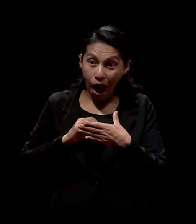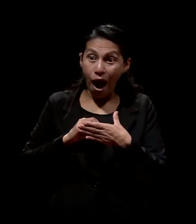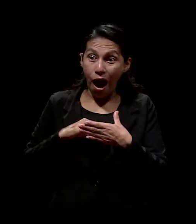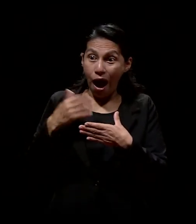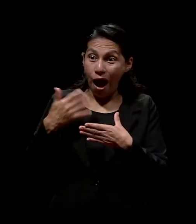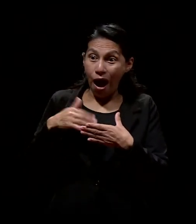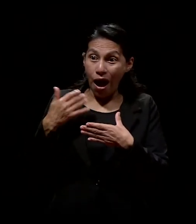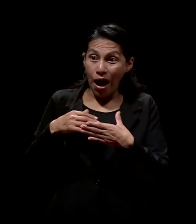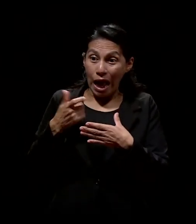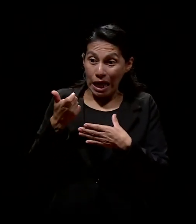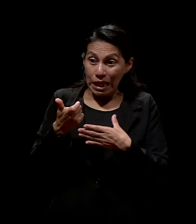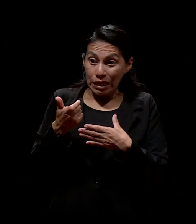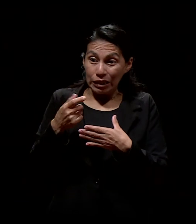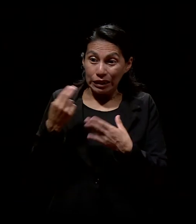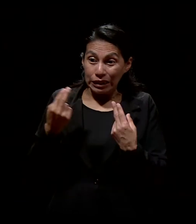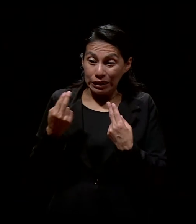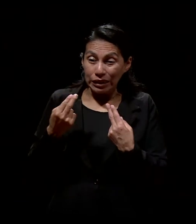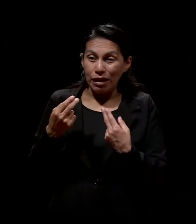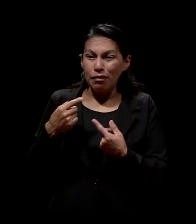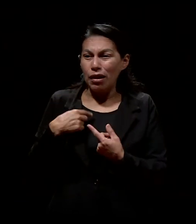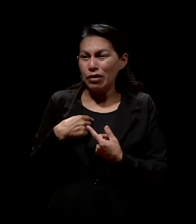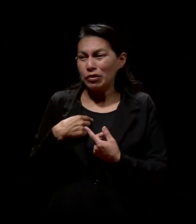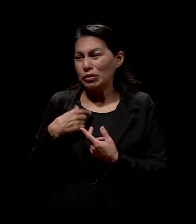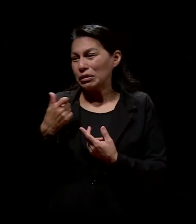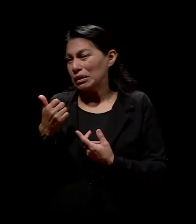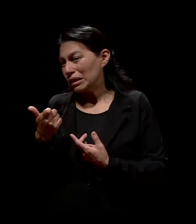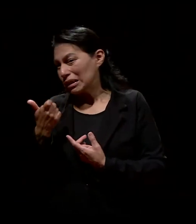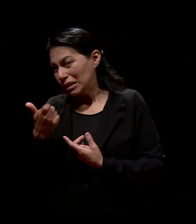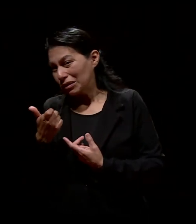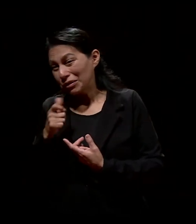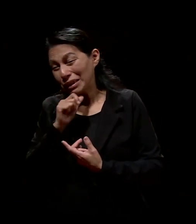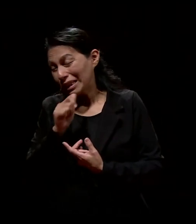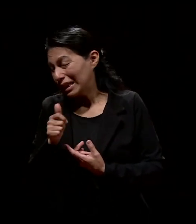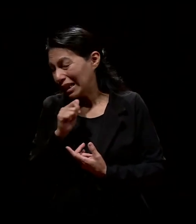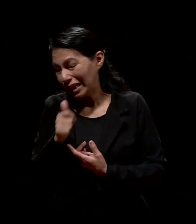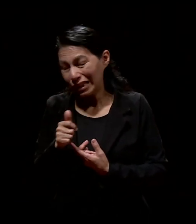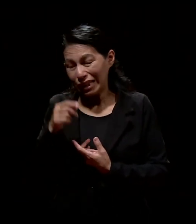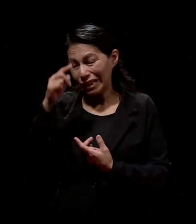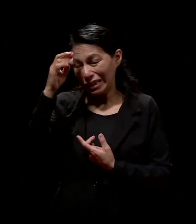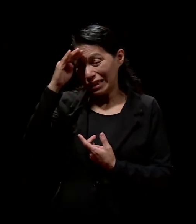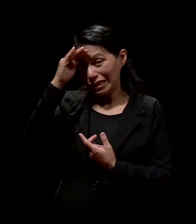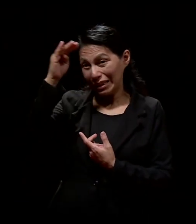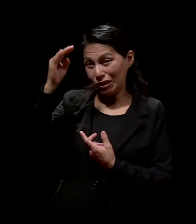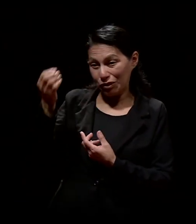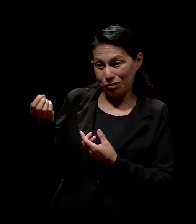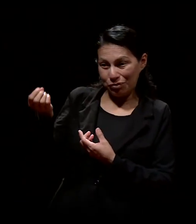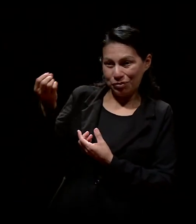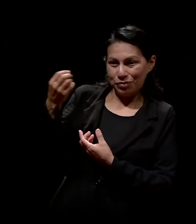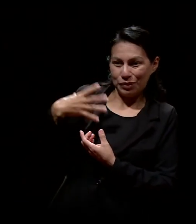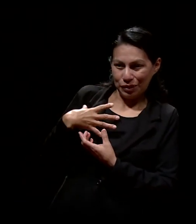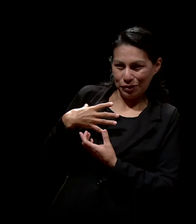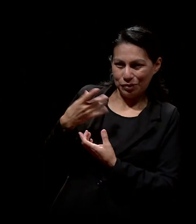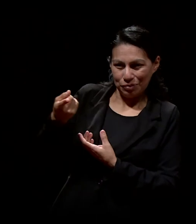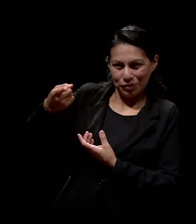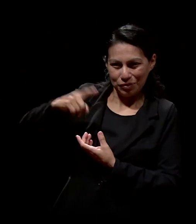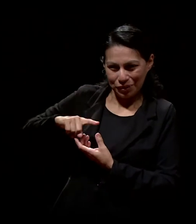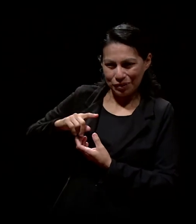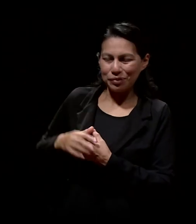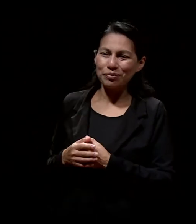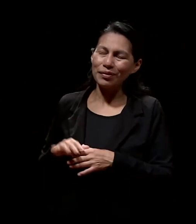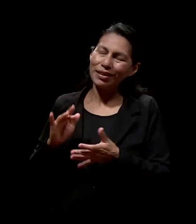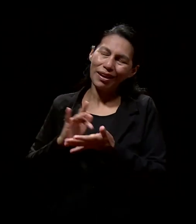dinero. Y yo dije, Señor, justamente en esa semana yo estaba pasando un momento difícil económicamente y el Señor me